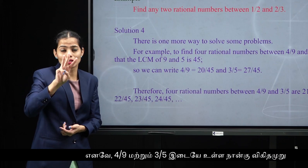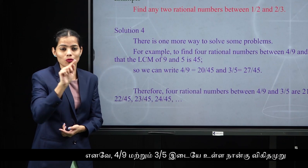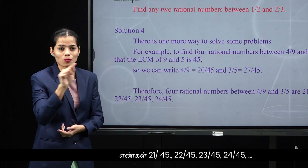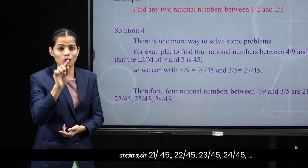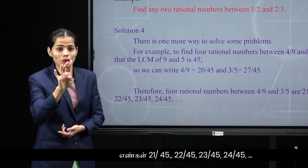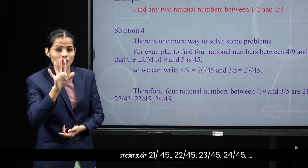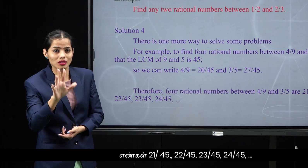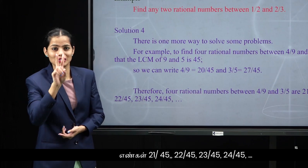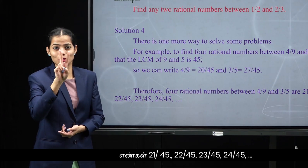எண்கள்